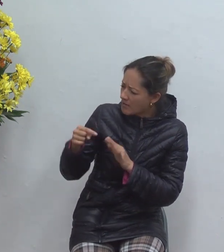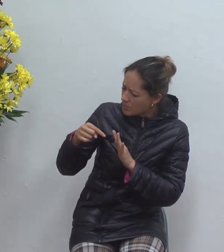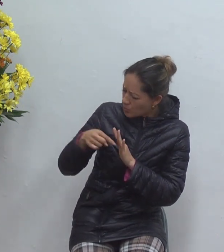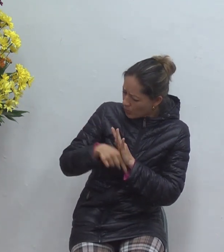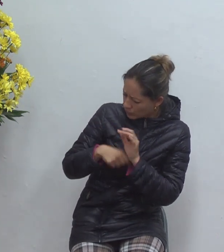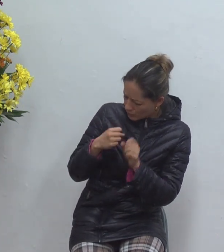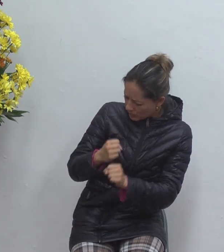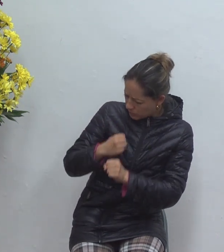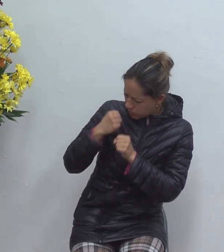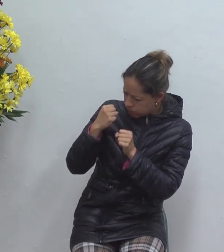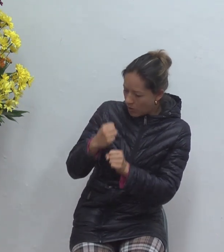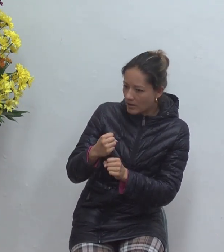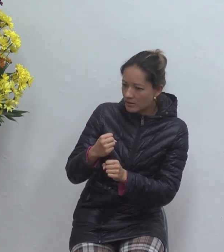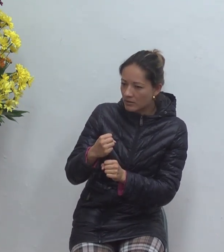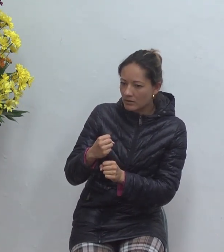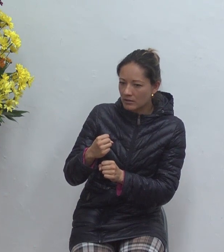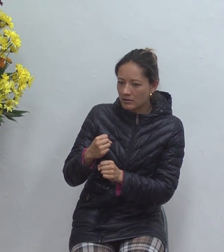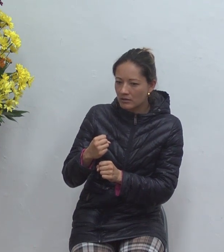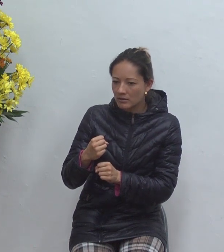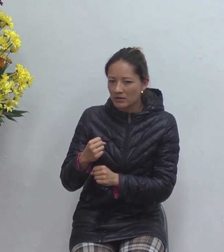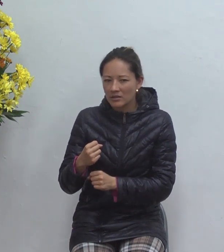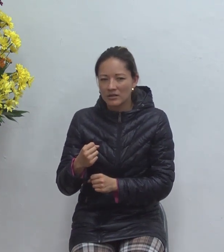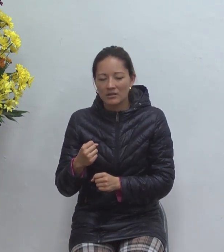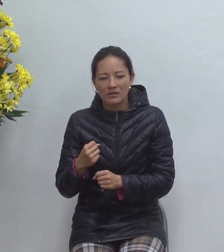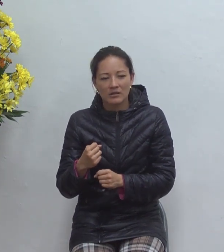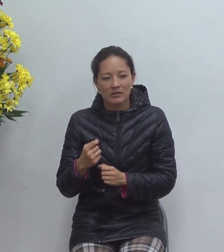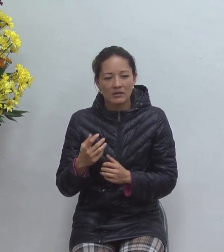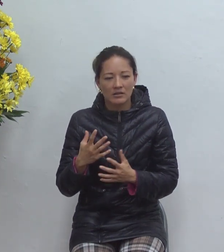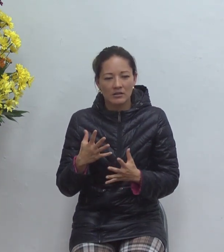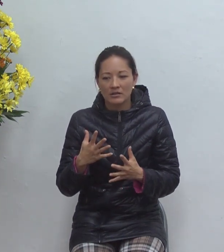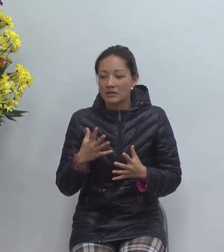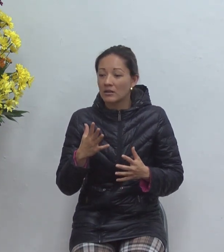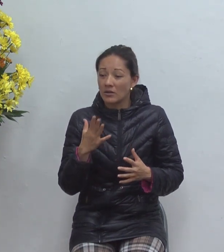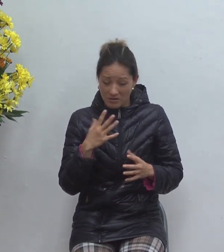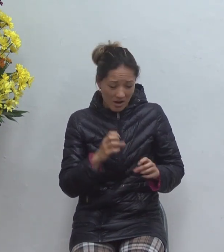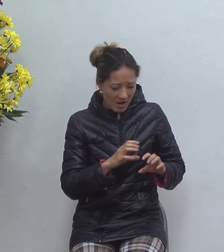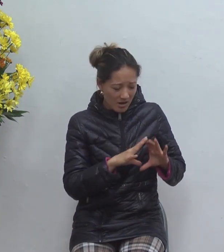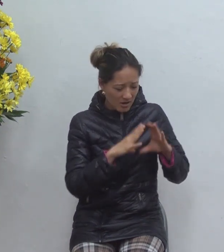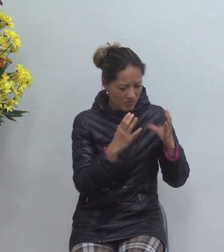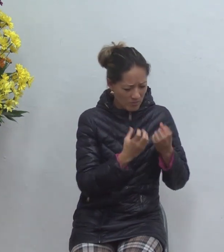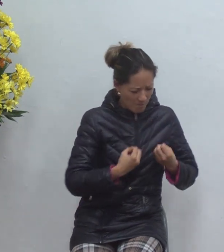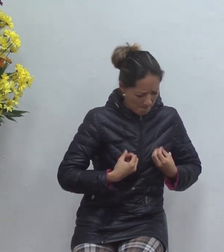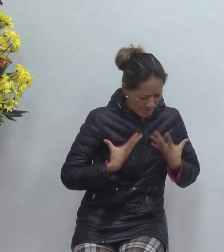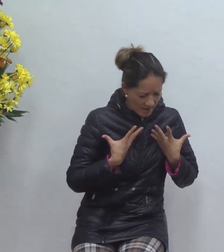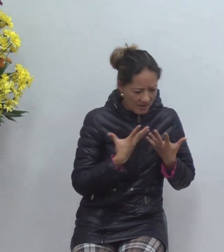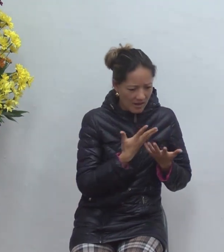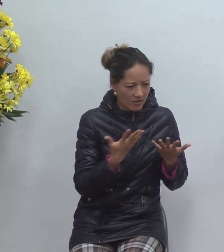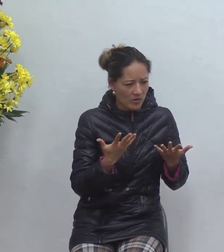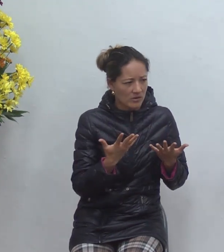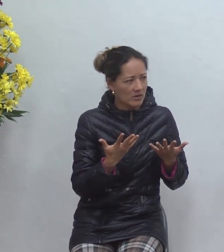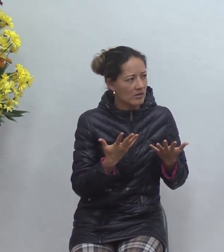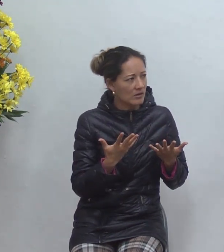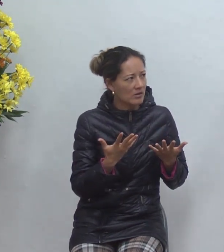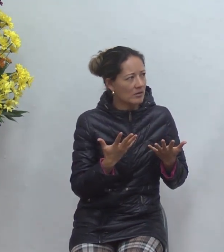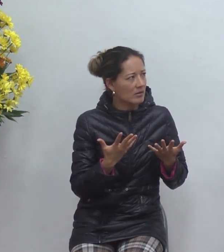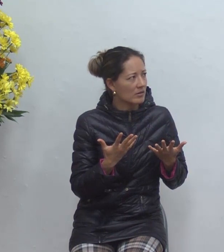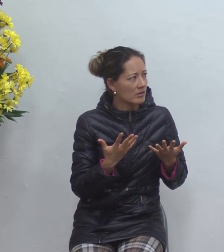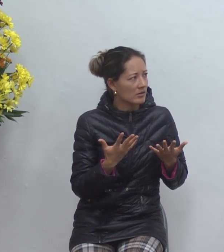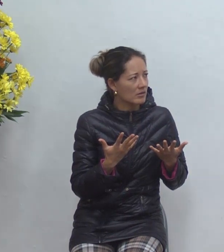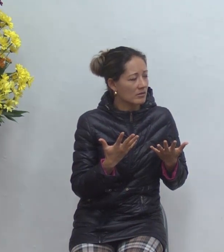que a uno se le acaba el sinsentido apenas conoce a jesús eso que uno no sabía qué hacer estoy aquí yo estoy aquí